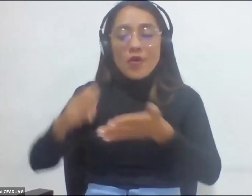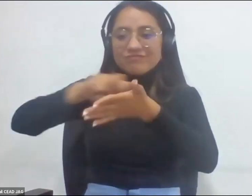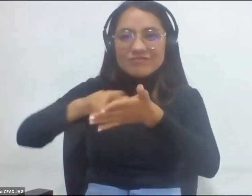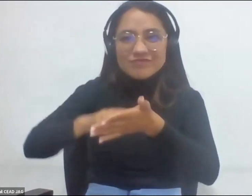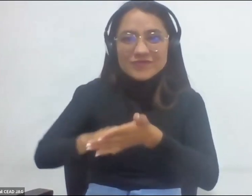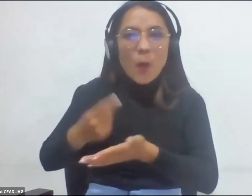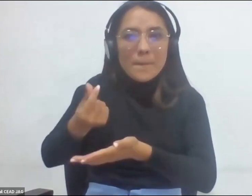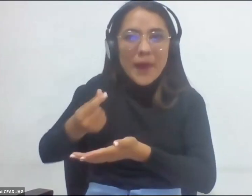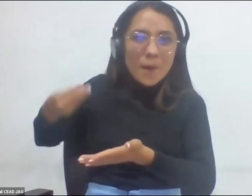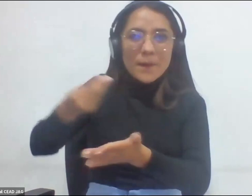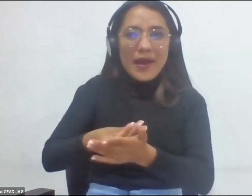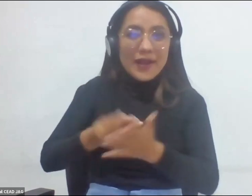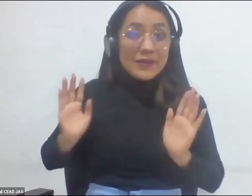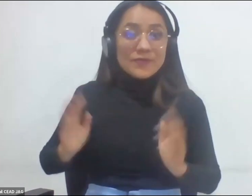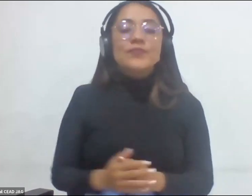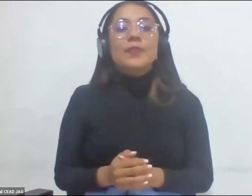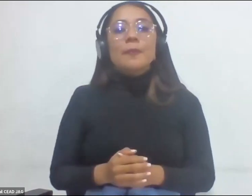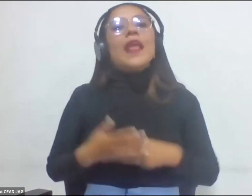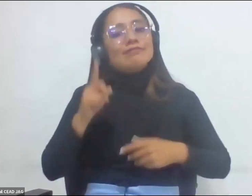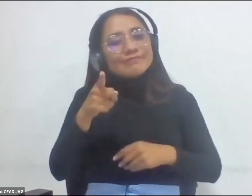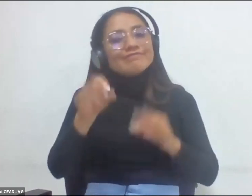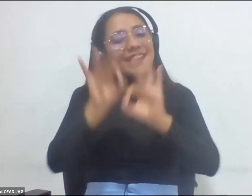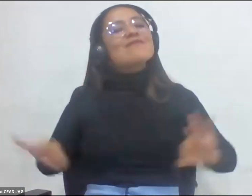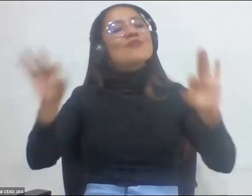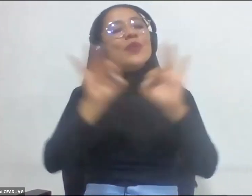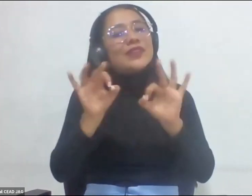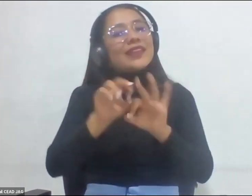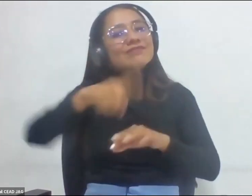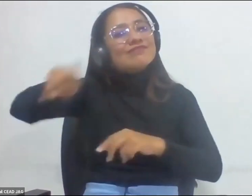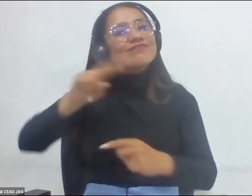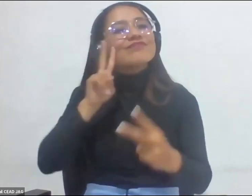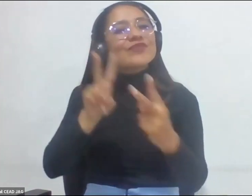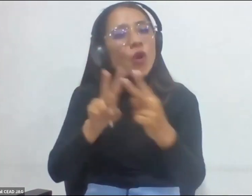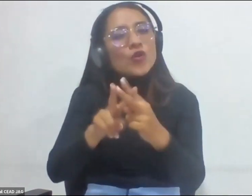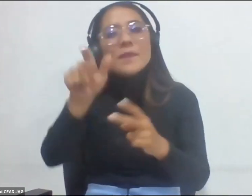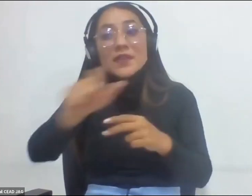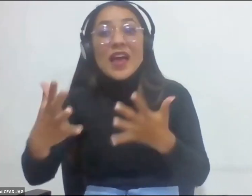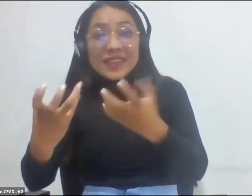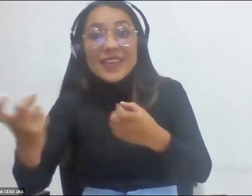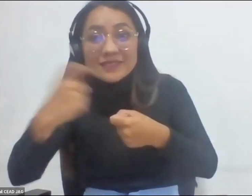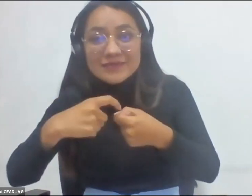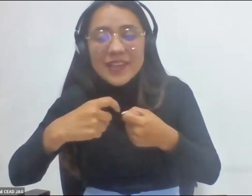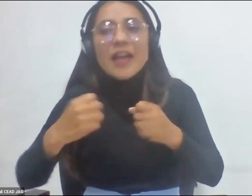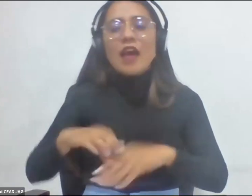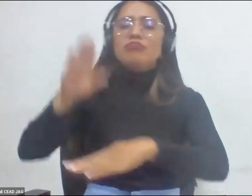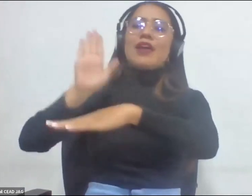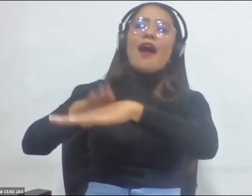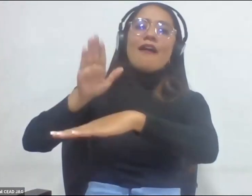pago entonces es allí como nuestros aspirantes conocen y son informados de que son beneficiarios